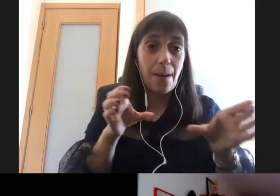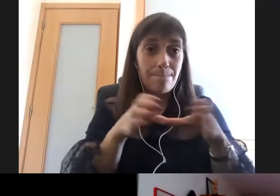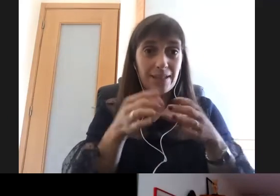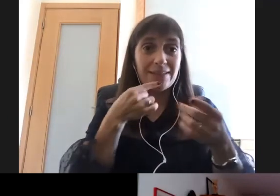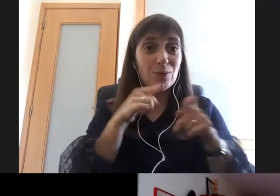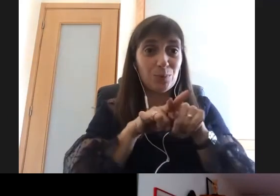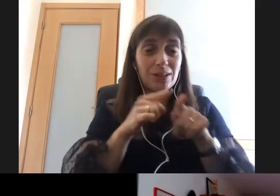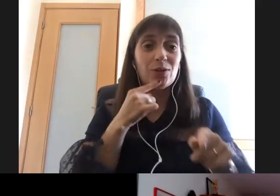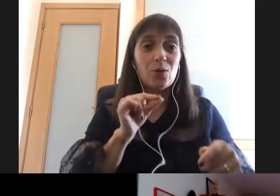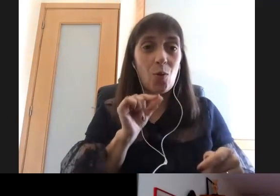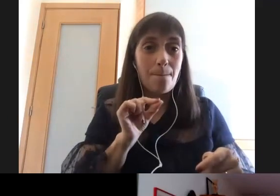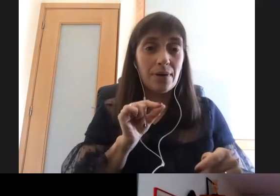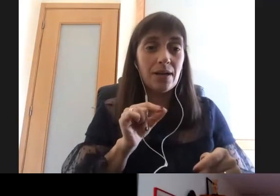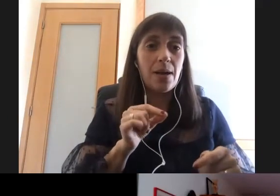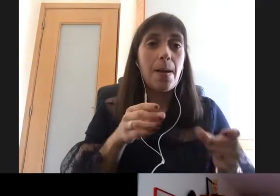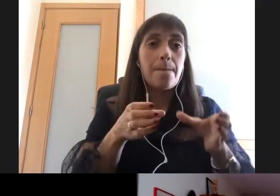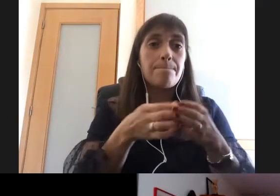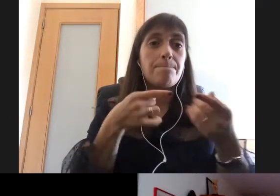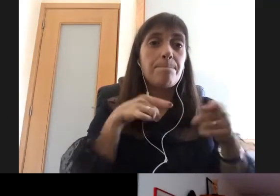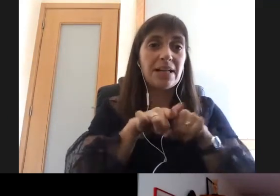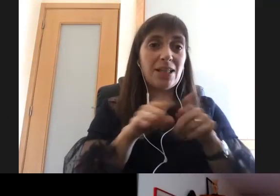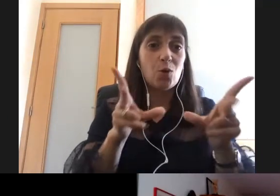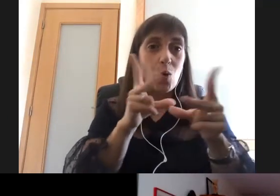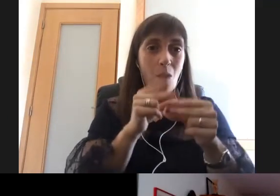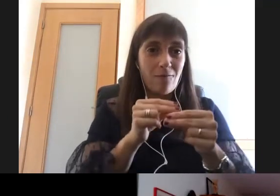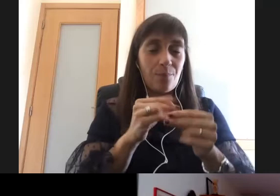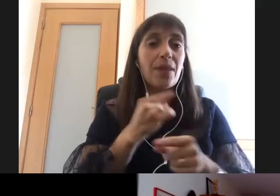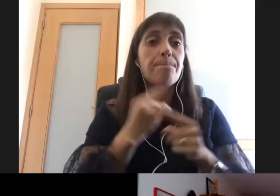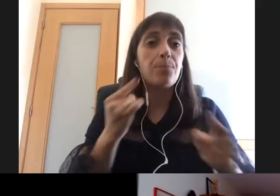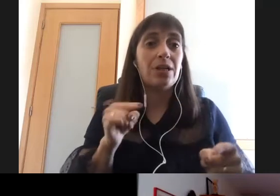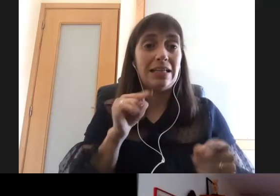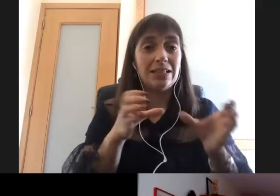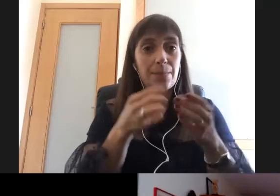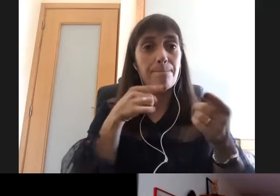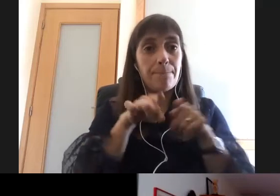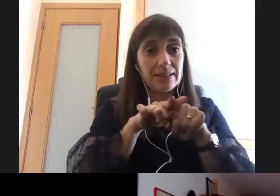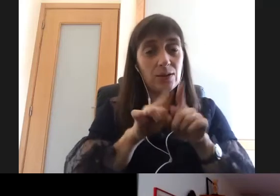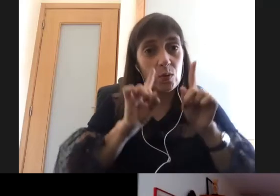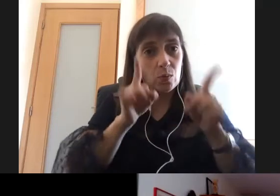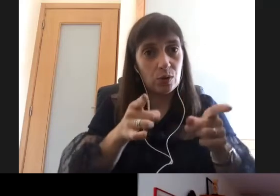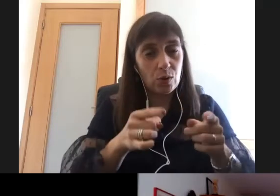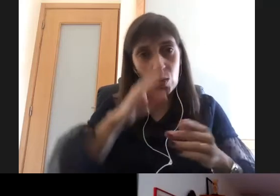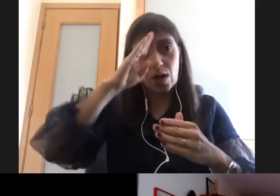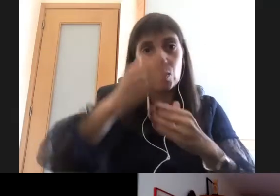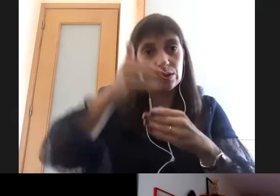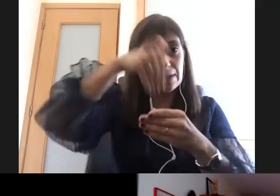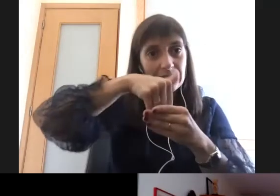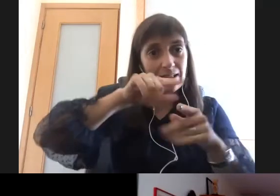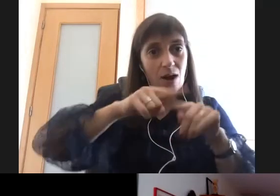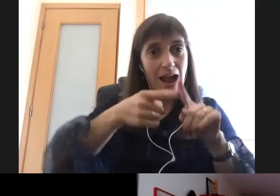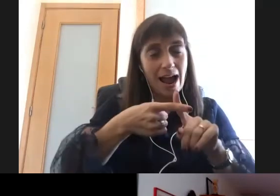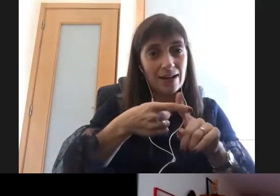chamado Partido Novo, porque é um partido que nasceu na última eleição que aconteceu em 2018.